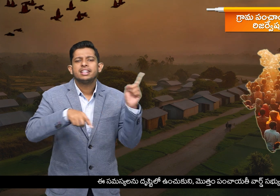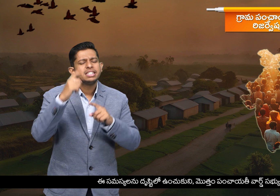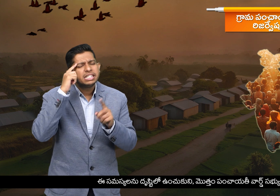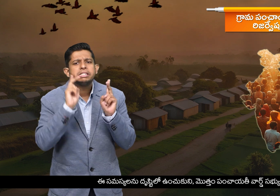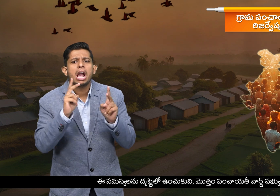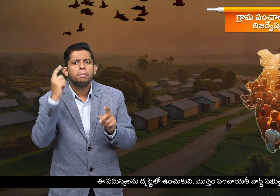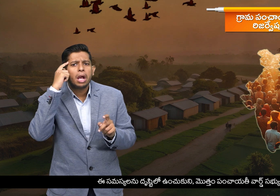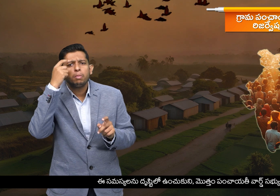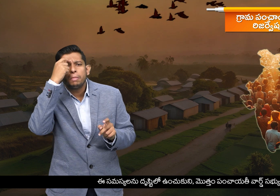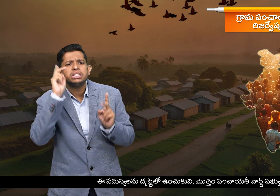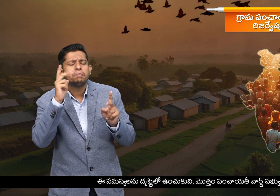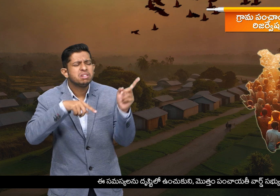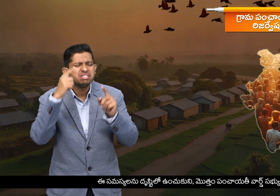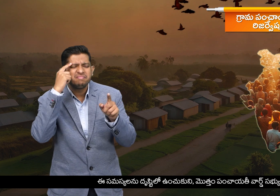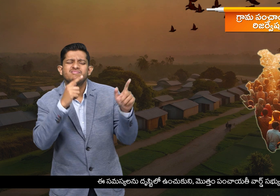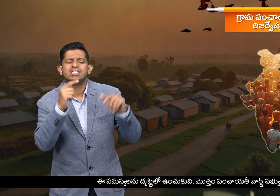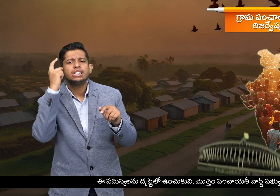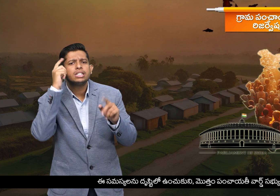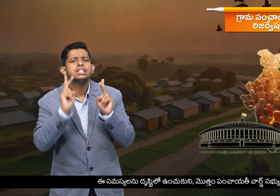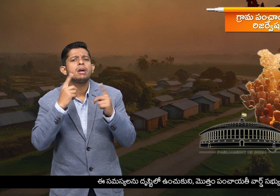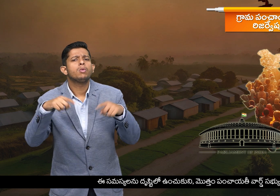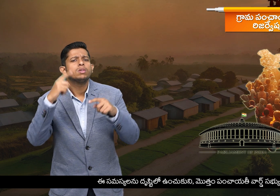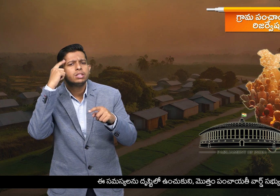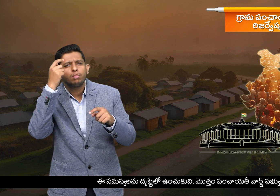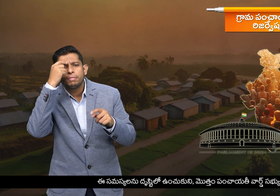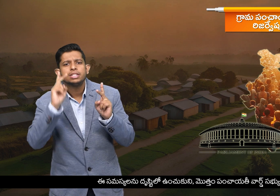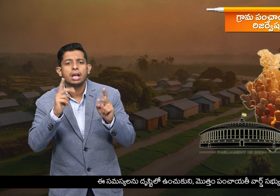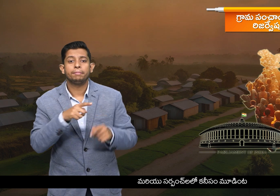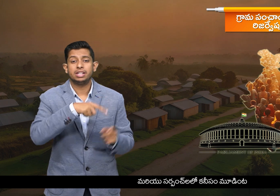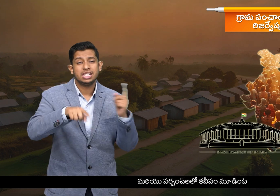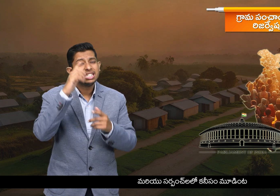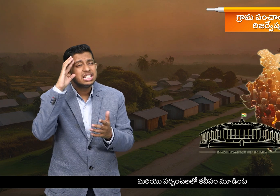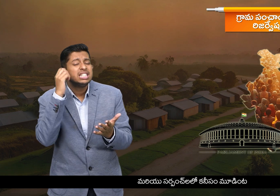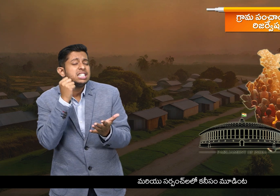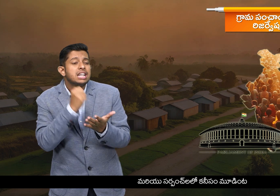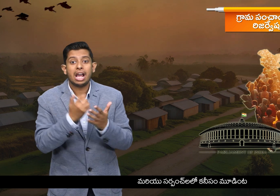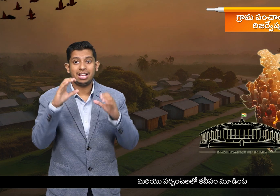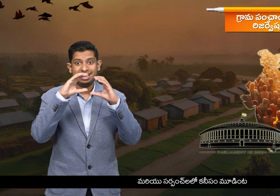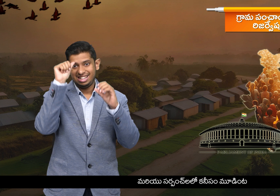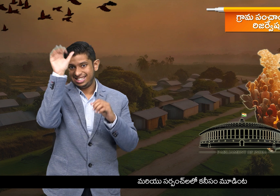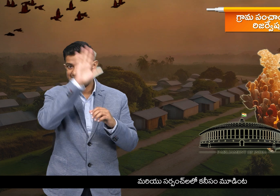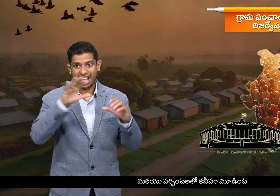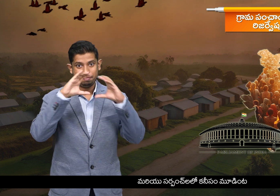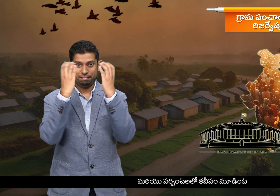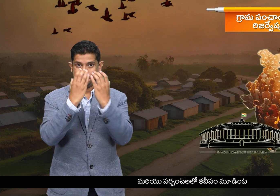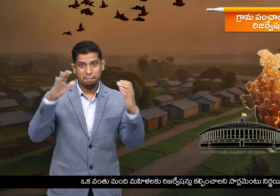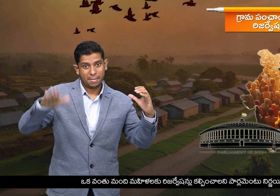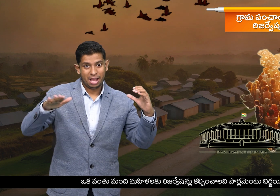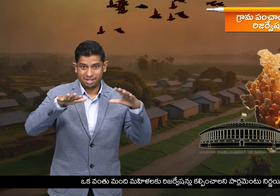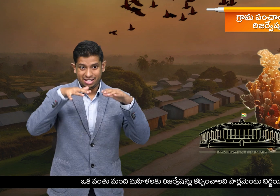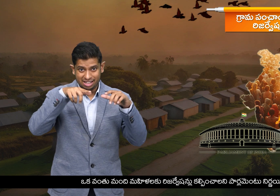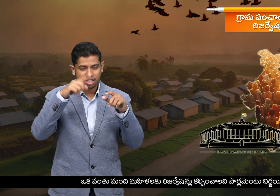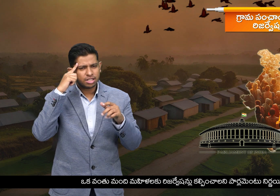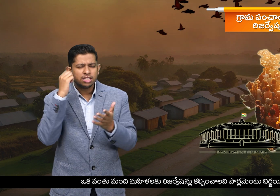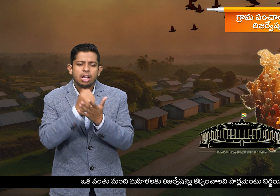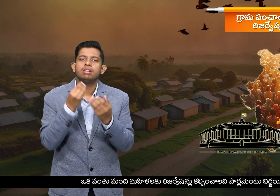ఈ సమస్యలను దృష్టిలో ఉంచుకొని మొత్తం పంచాయతీ వార్డు సభ్యులు మరియు సర్పంచులలో కనీసం